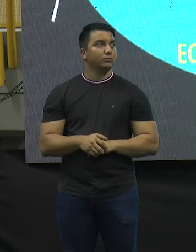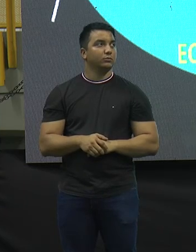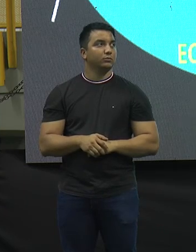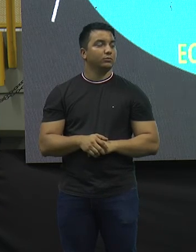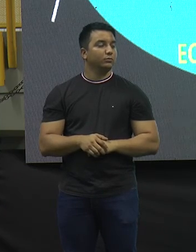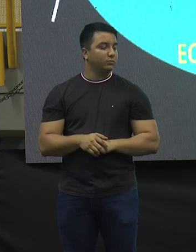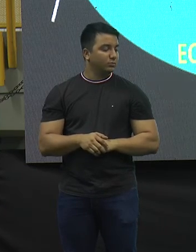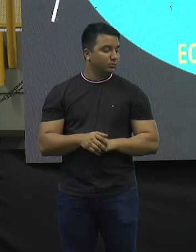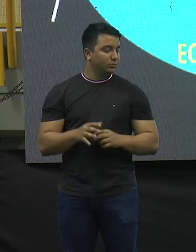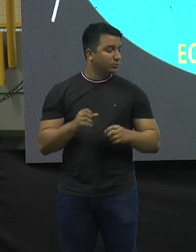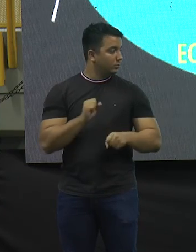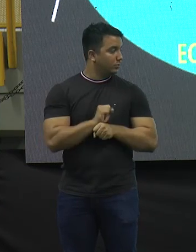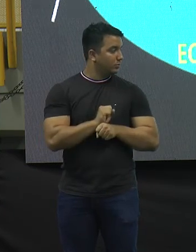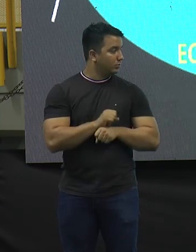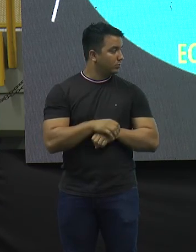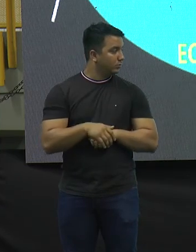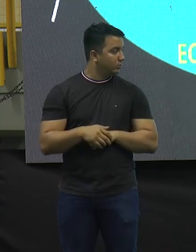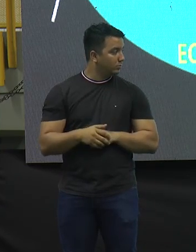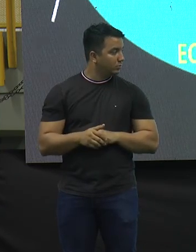Travou.